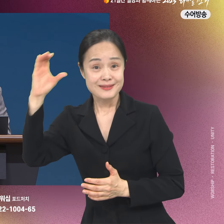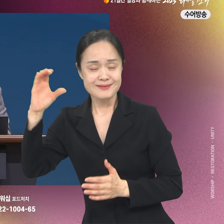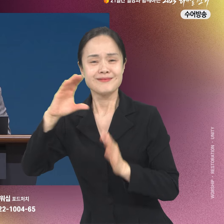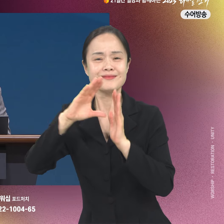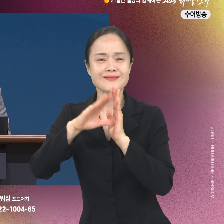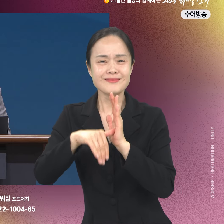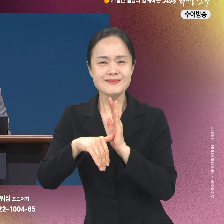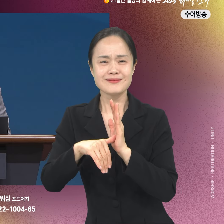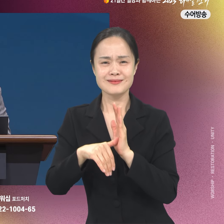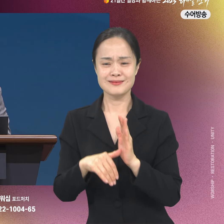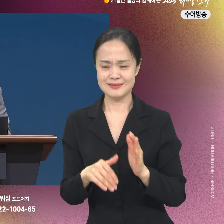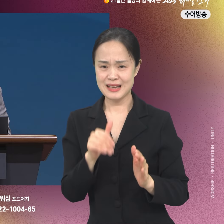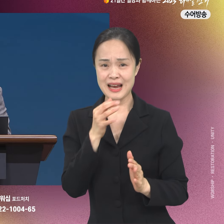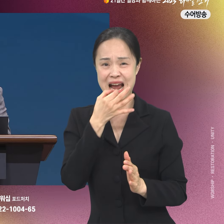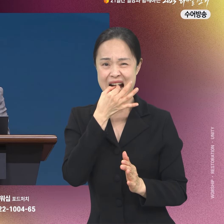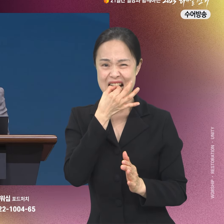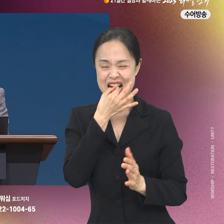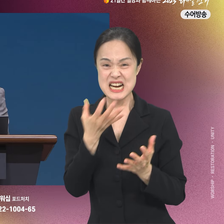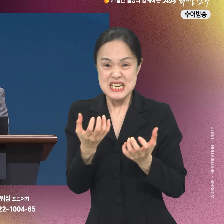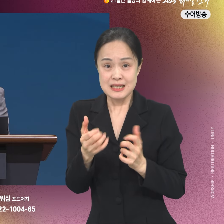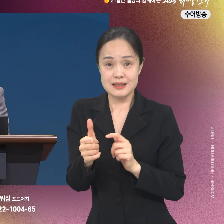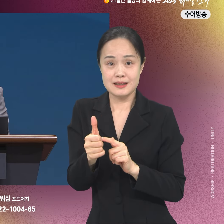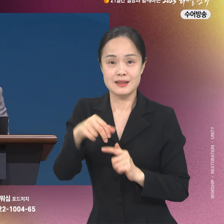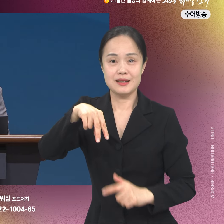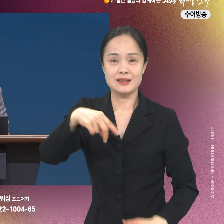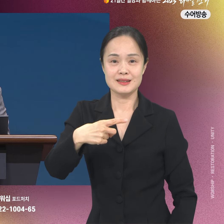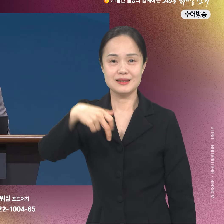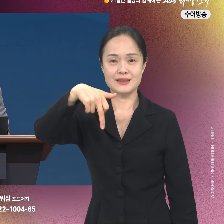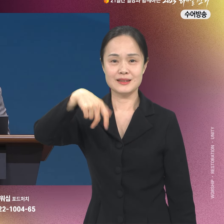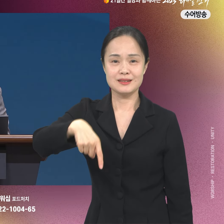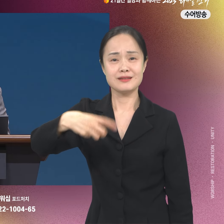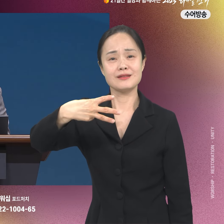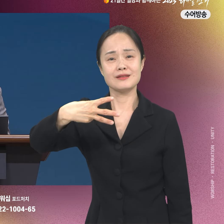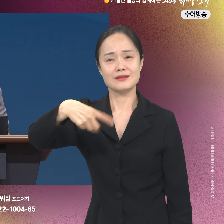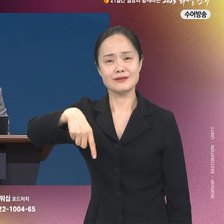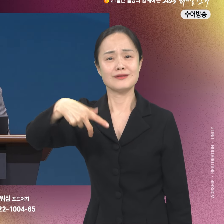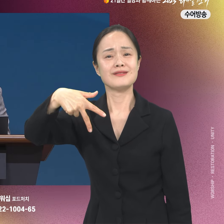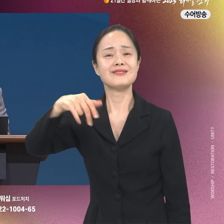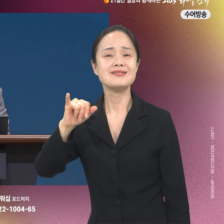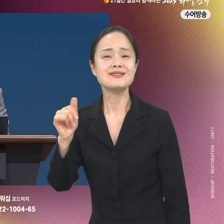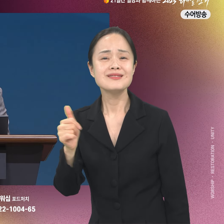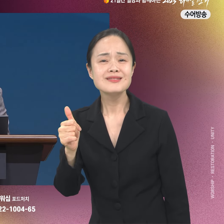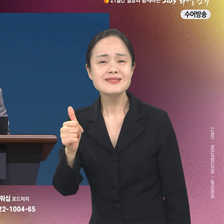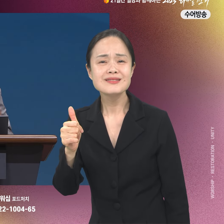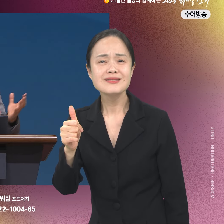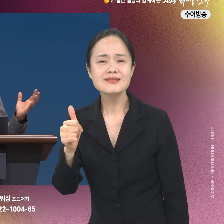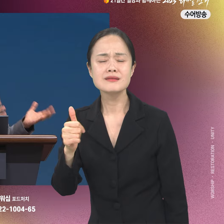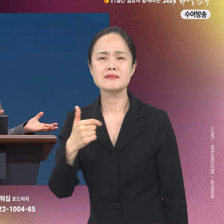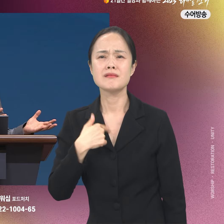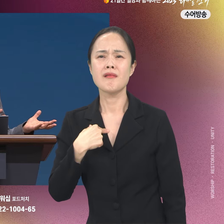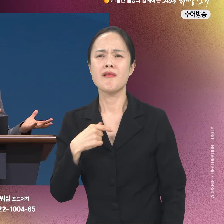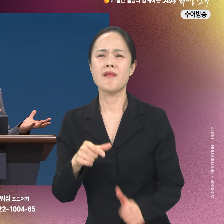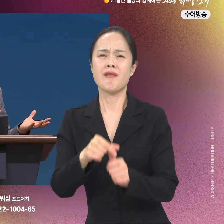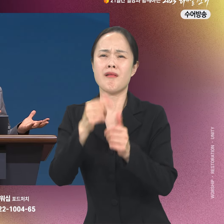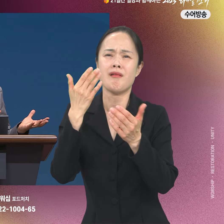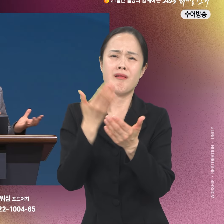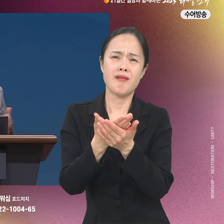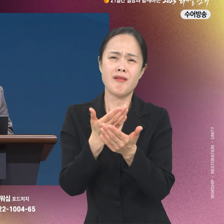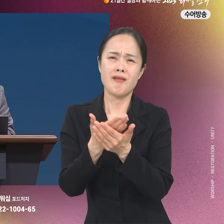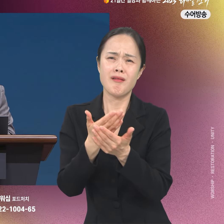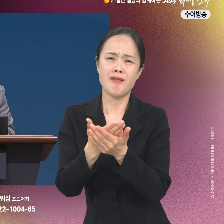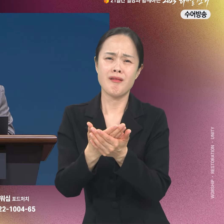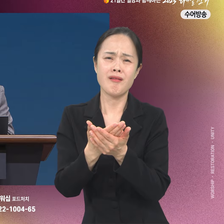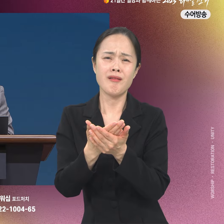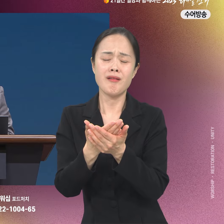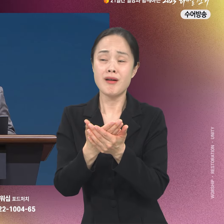저희는 아직 살아있지만 구원받지 않은 상태는 이미 죽은 것과 다를 바